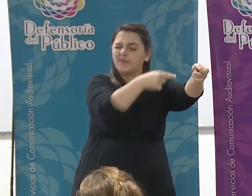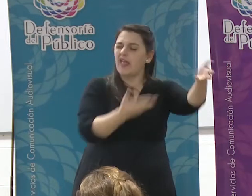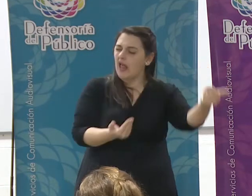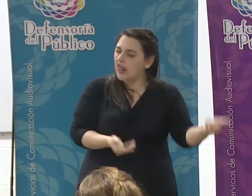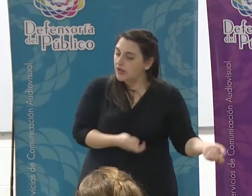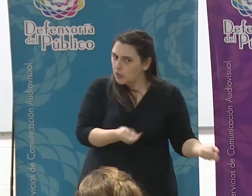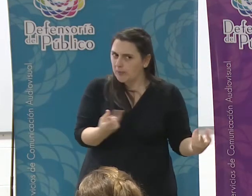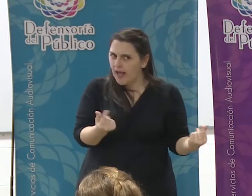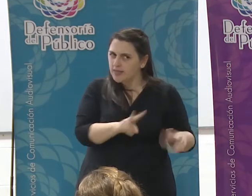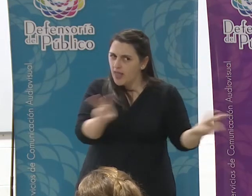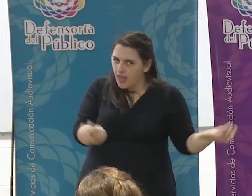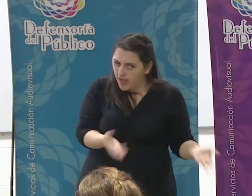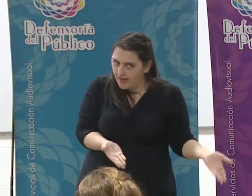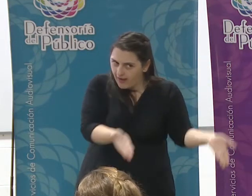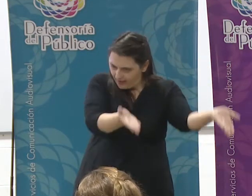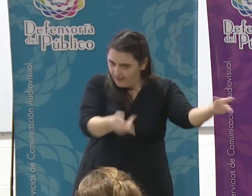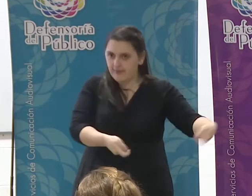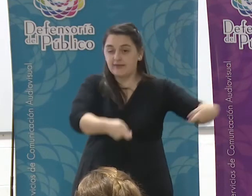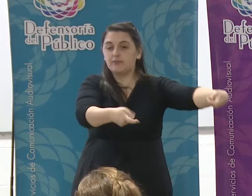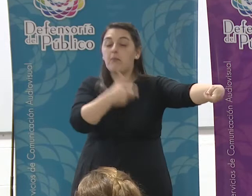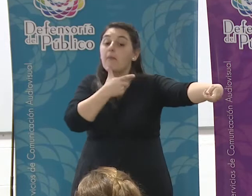esto te va a dar mucha plata, así que